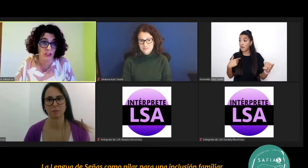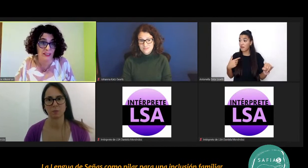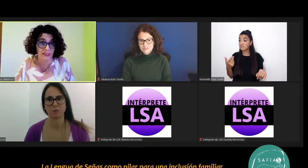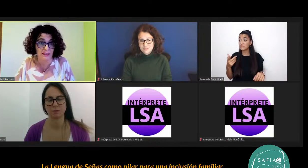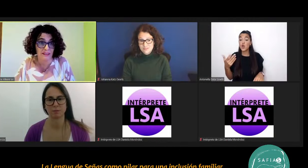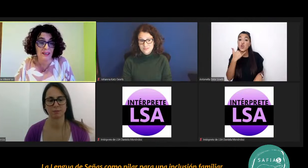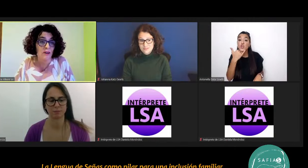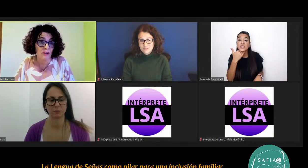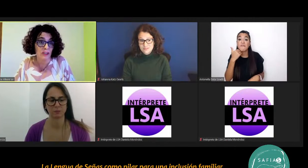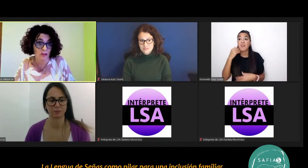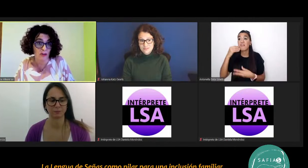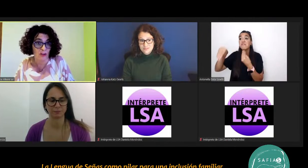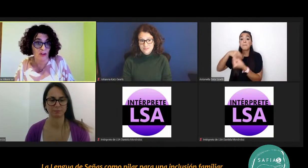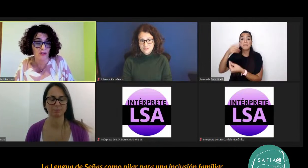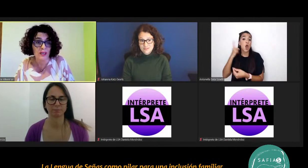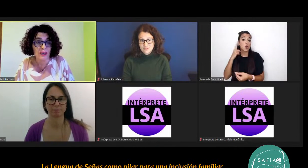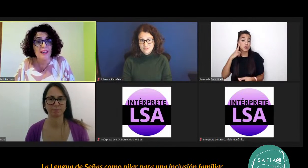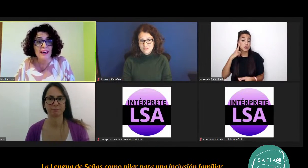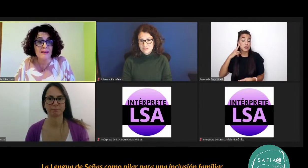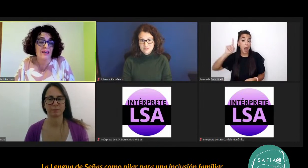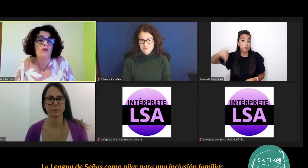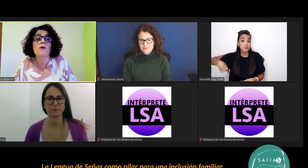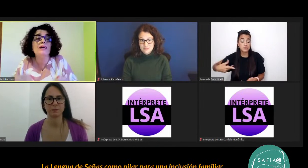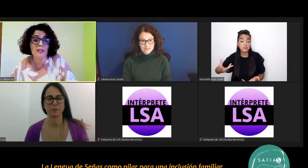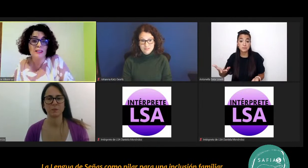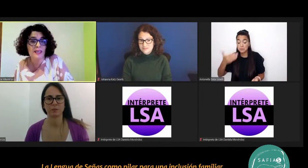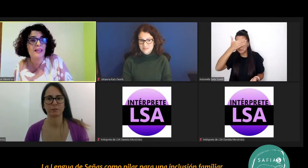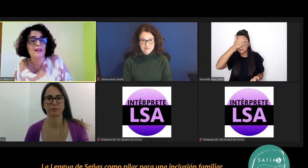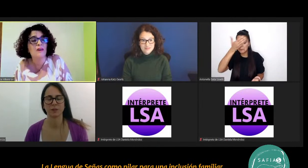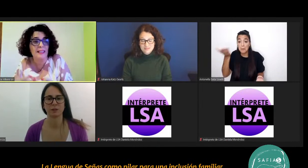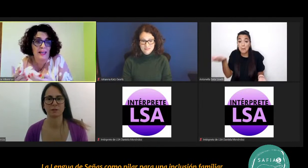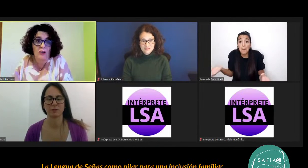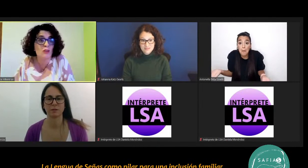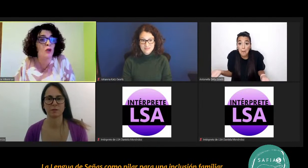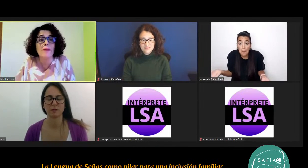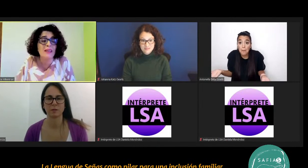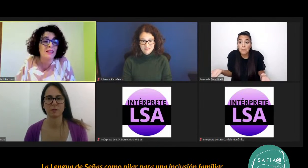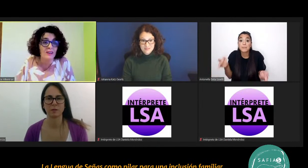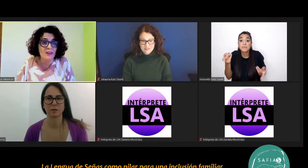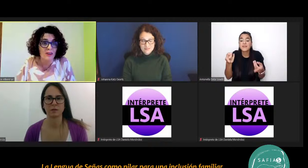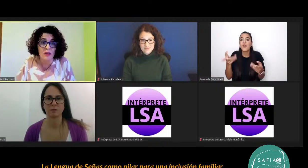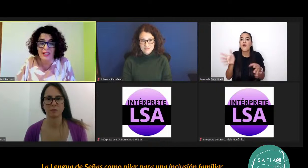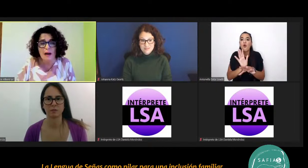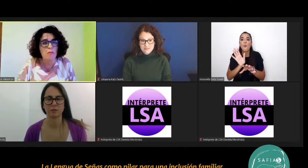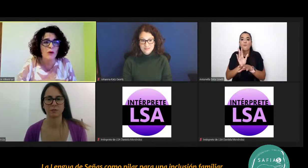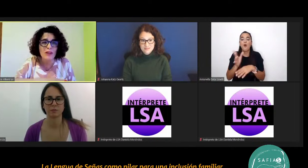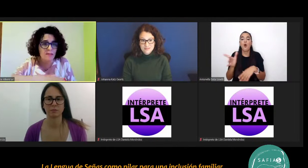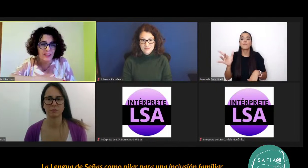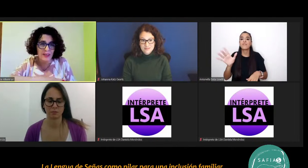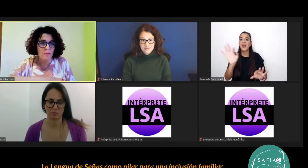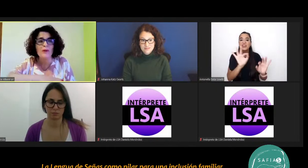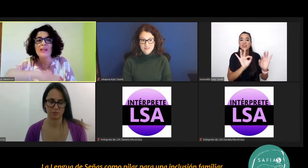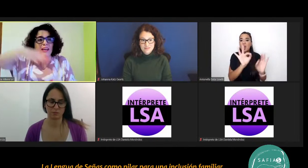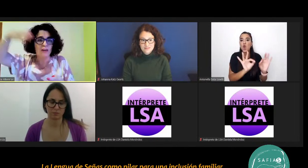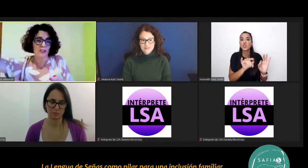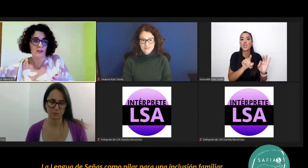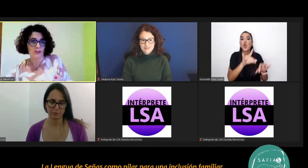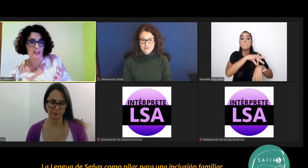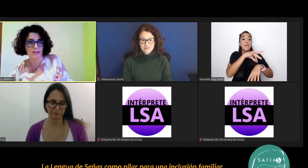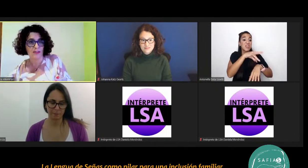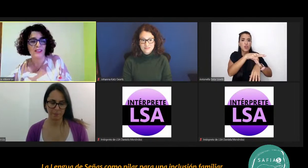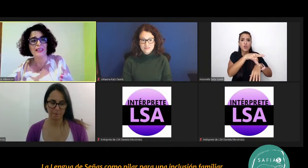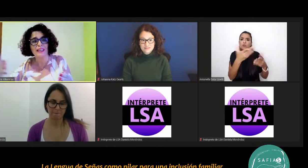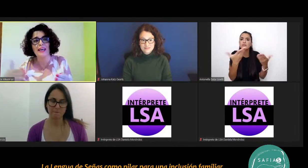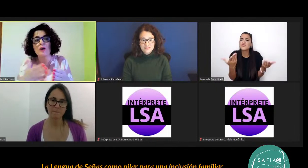familias oyentes con hijos sordos. Ese encuentro que tienen con el diagnóstico médico los deja muy, muy lejos de